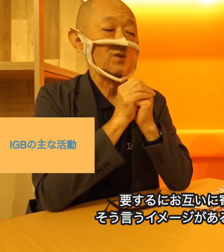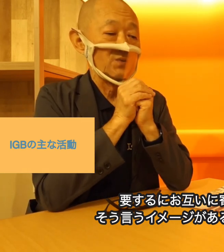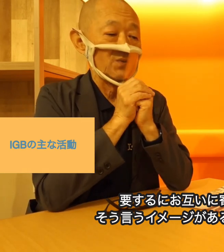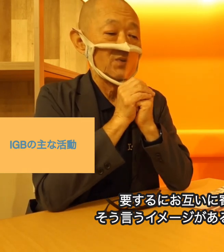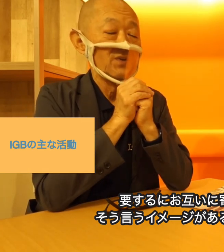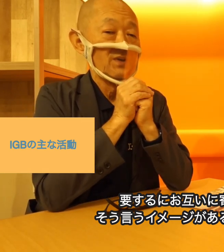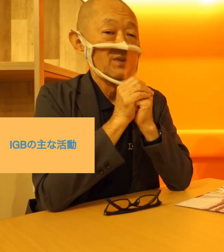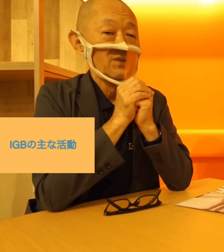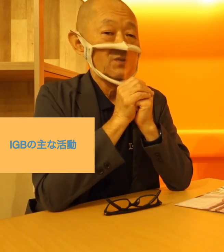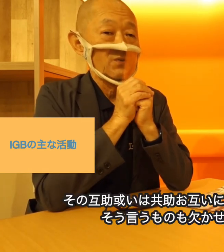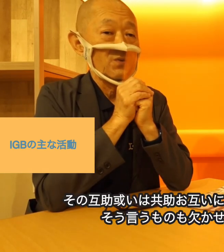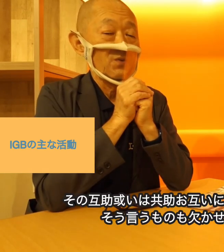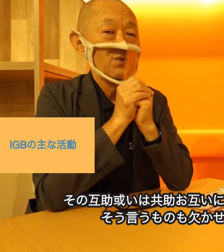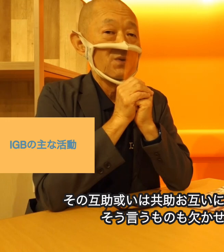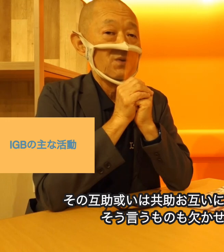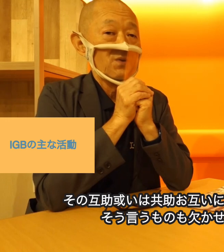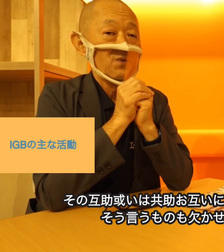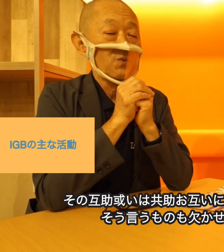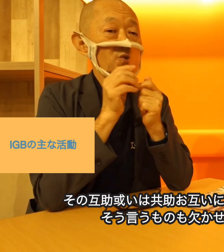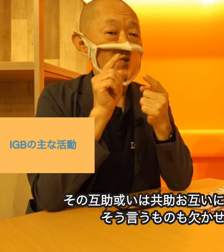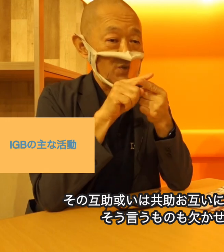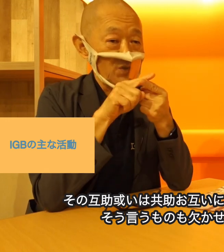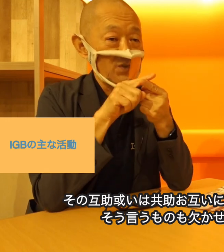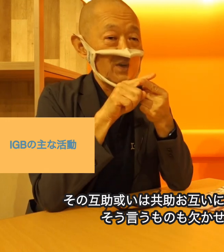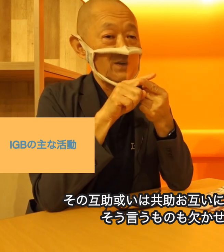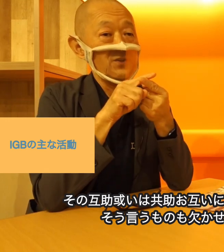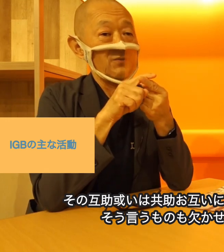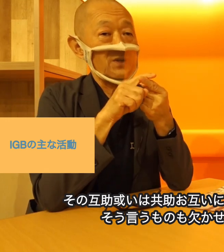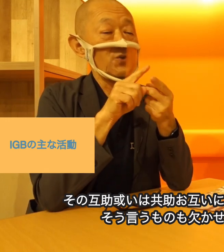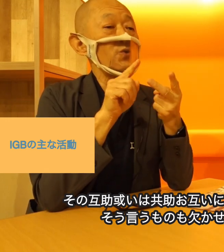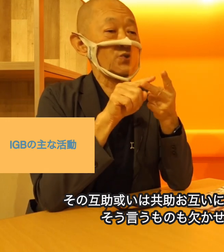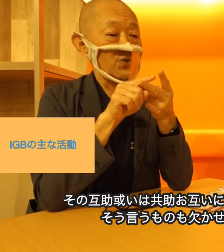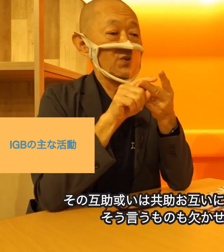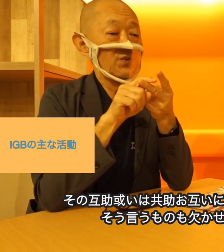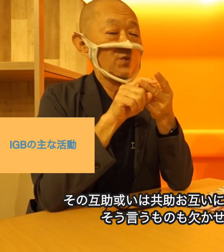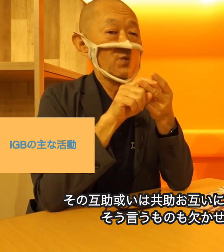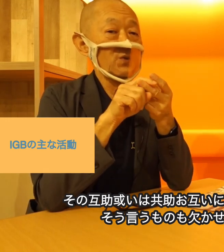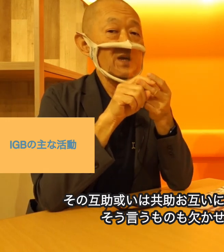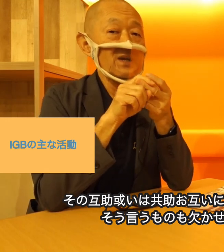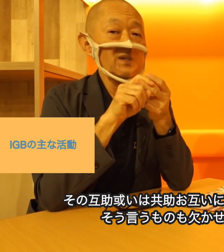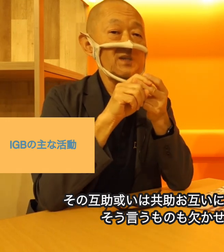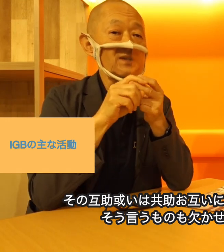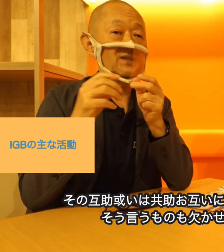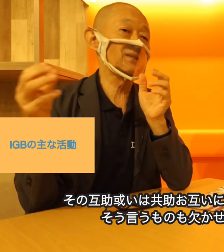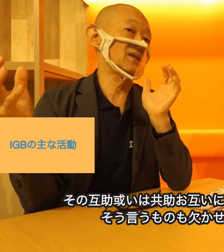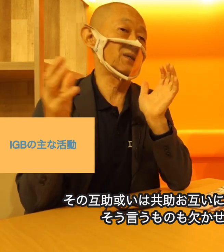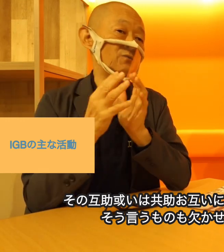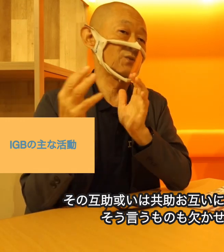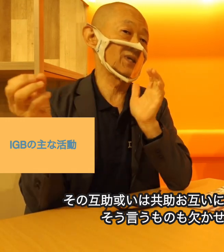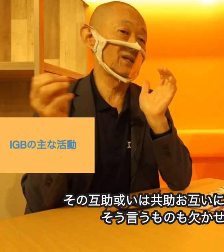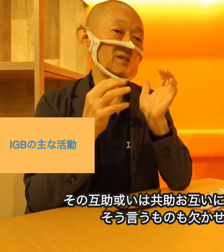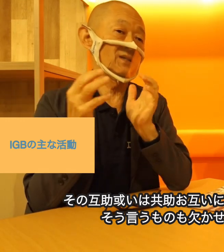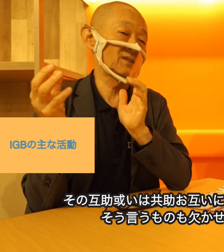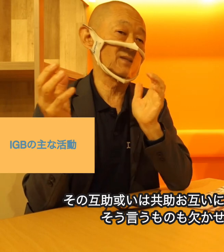、その互助あるいは共助、お互いに支え合う、お互いに助け合